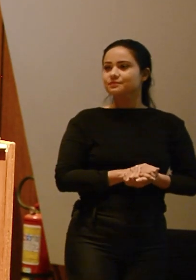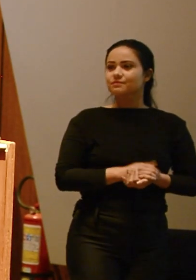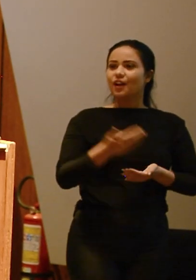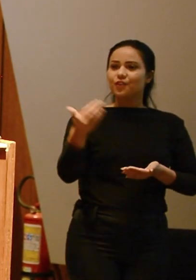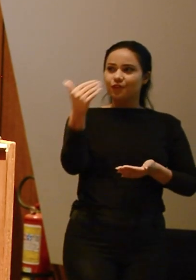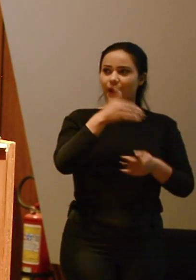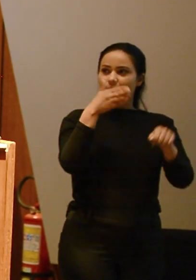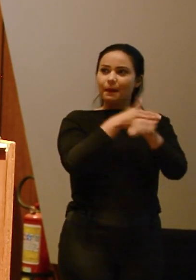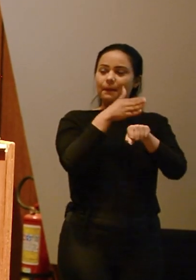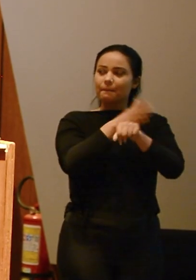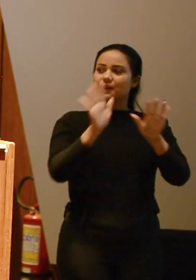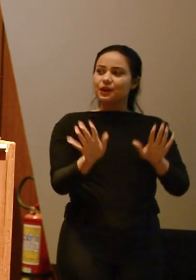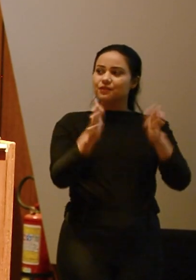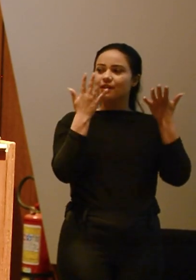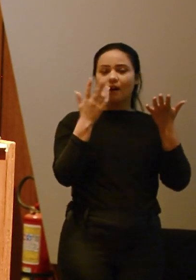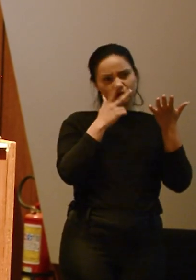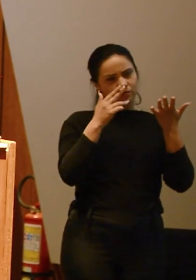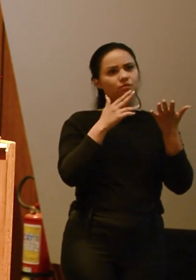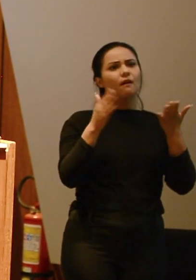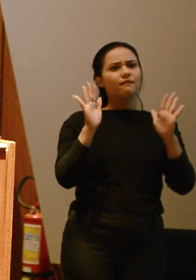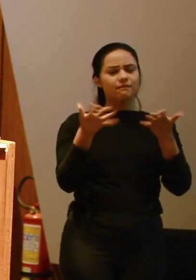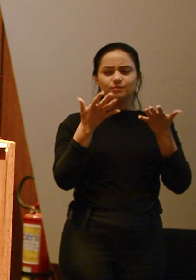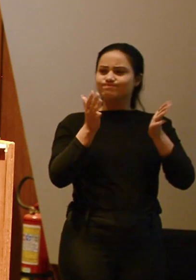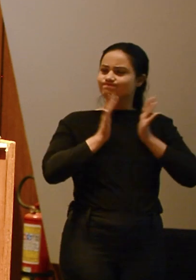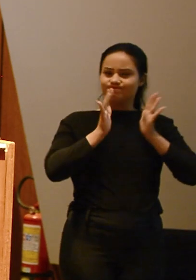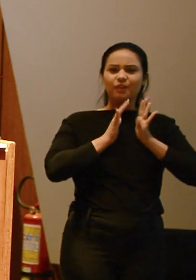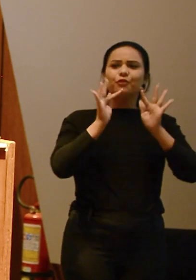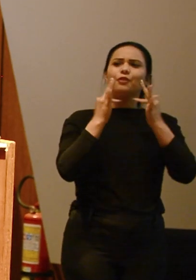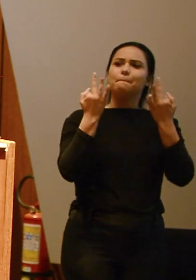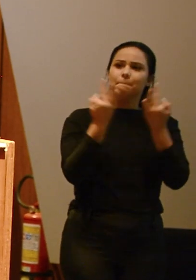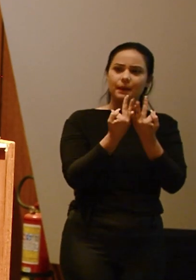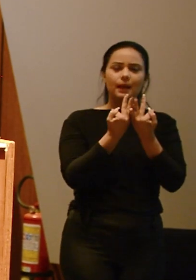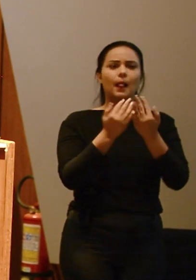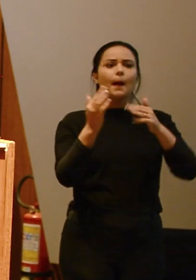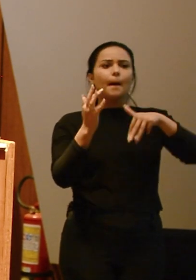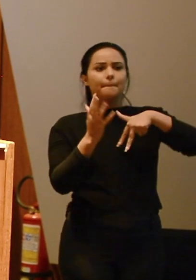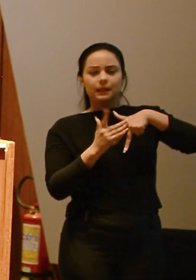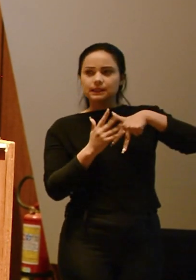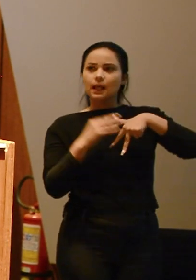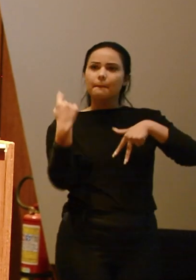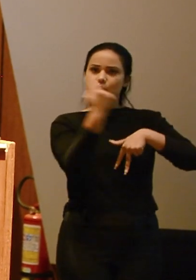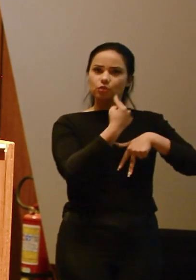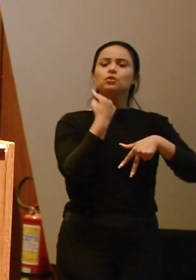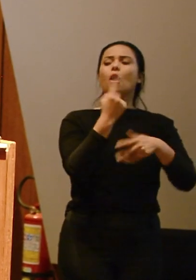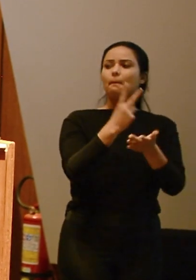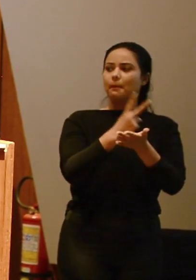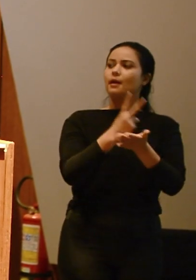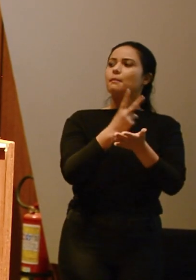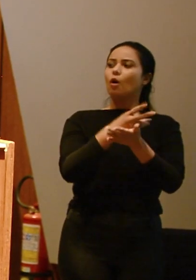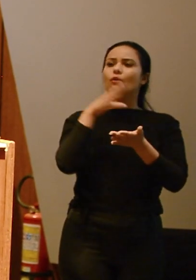vir e participar desse evento. Eu acho que é um evento riquíssimo para as famílias, para os pacientes, para nós mesmos, né?